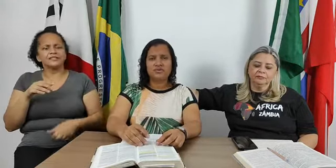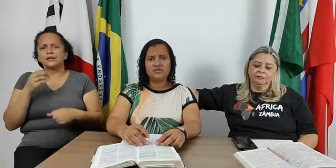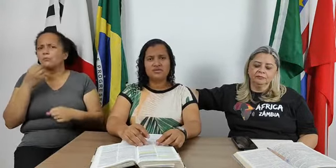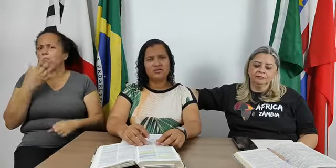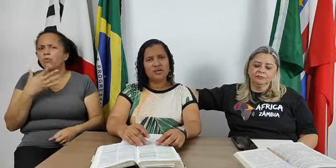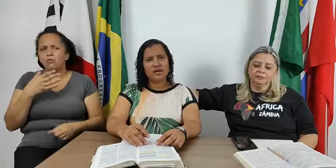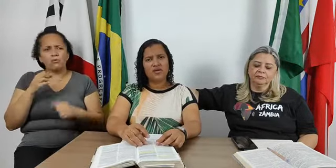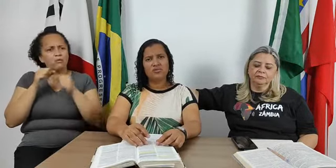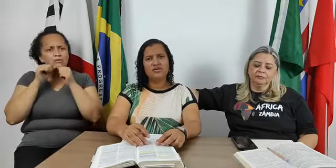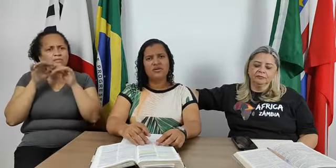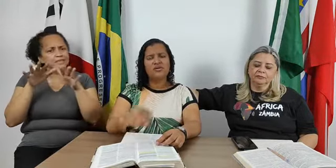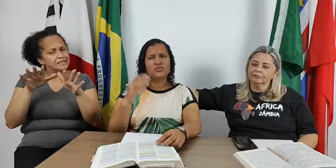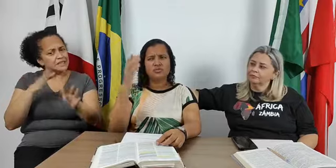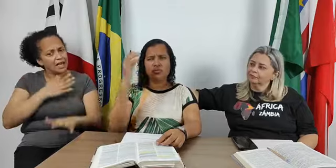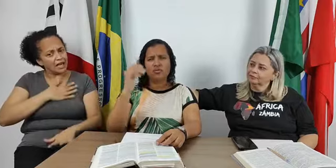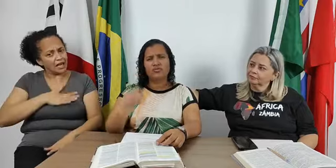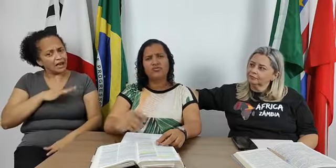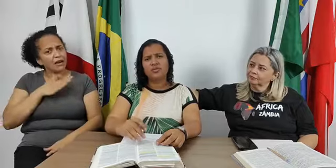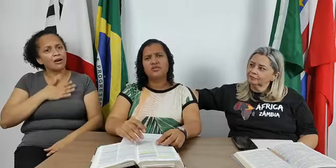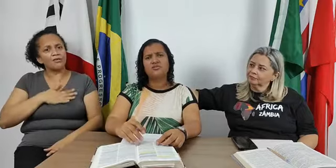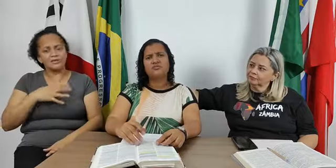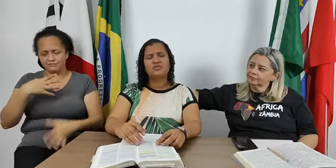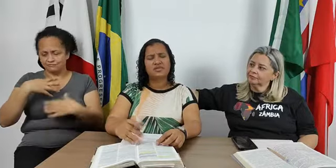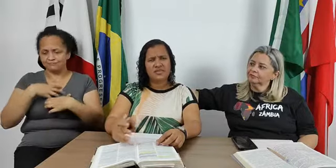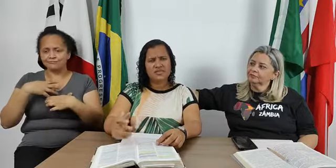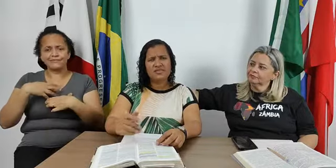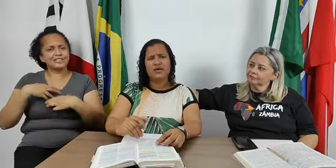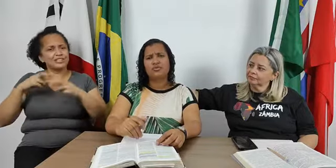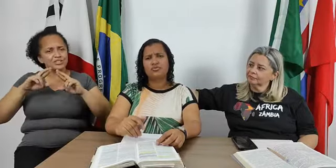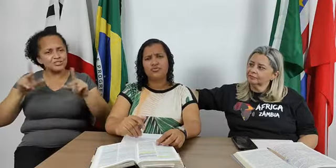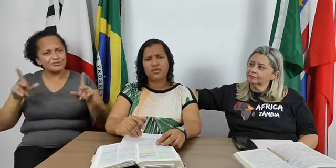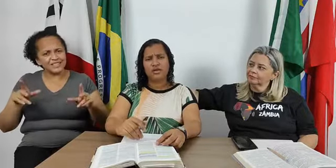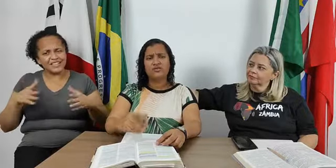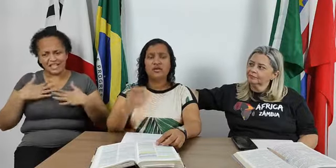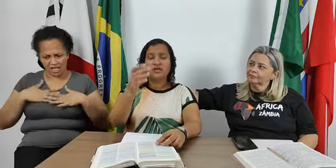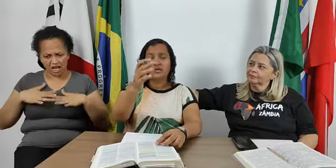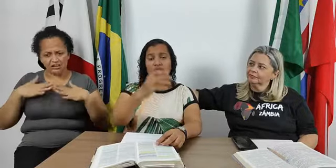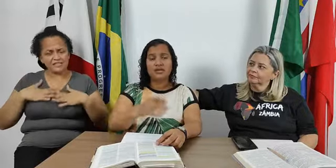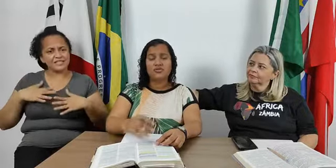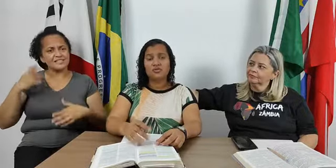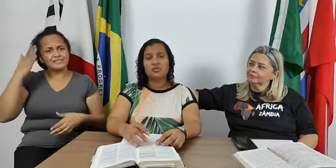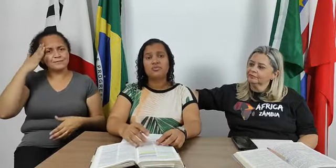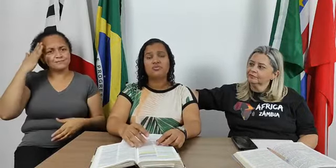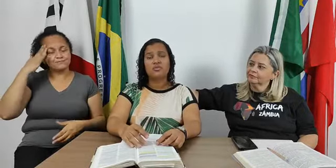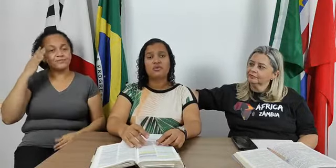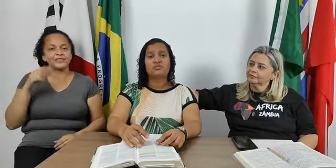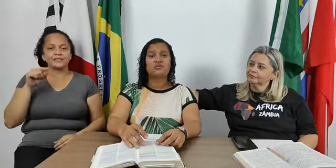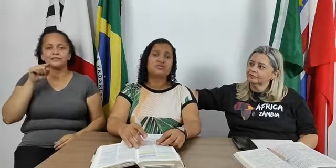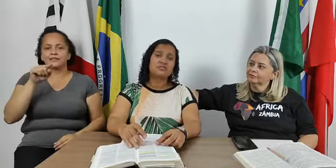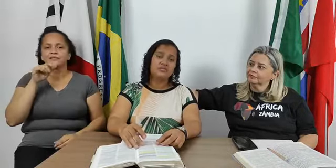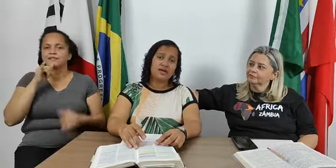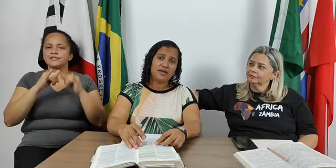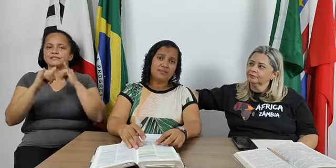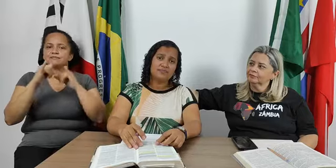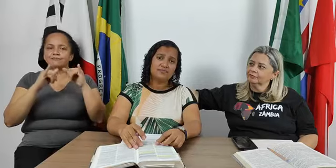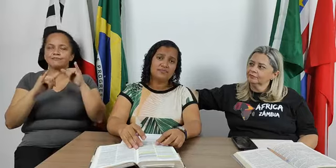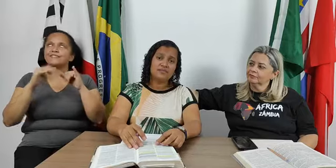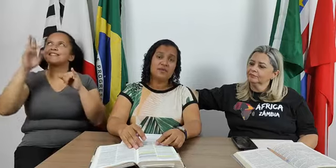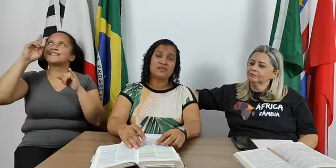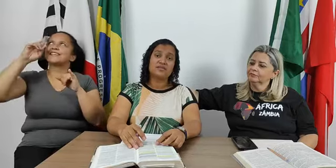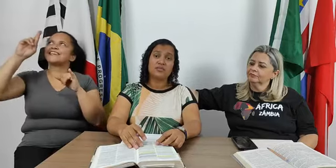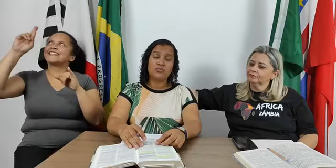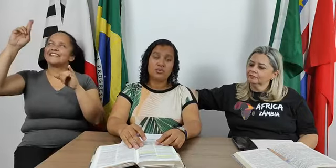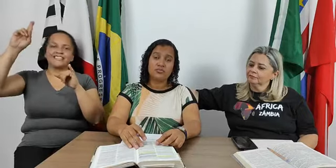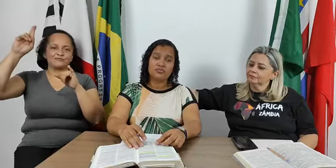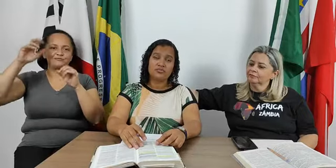tão branda, tão calma. Eu sinto algo diferente em você. O que é esse algo diferente? E aí Jesus abriu uma porta para você falar.